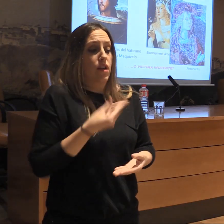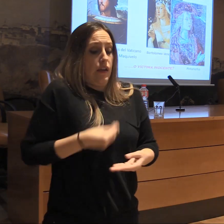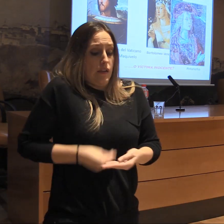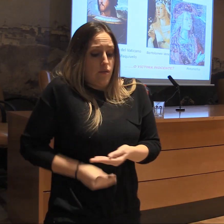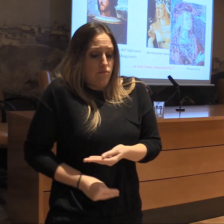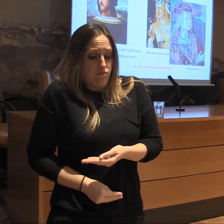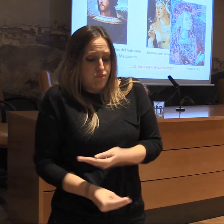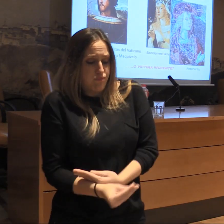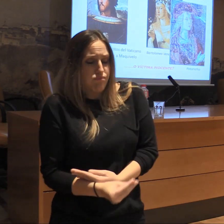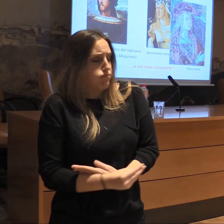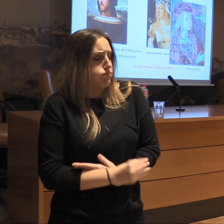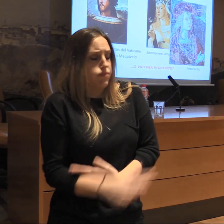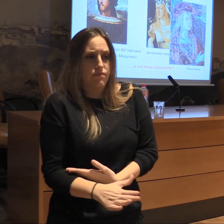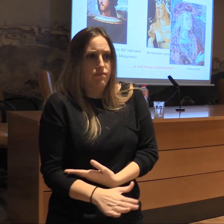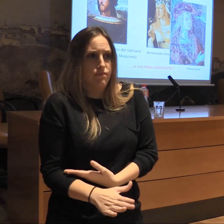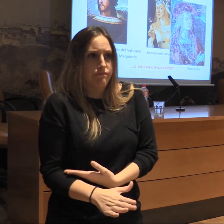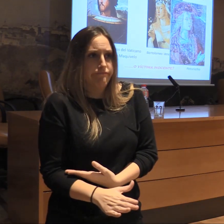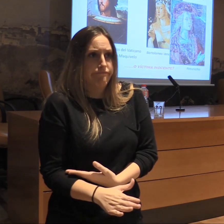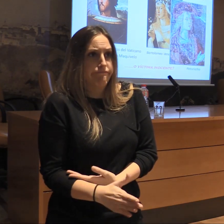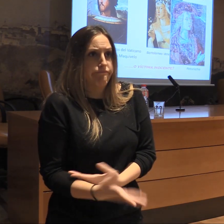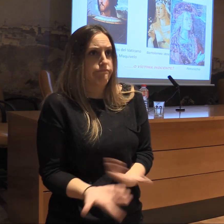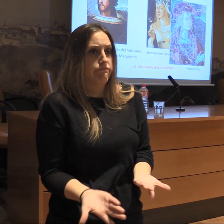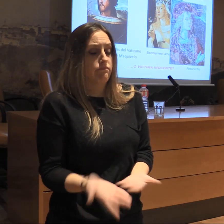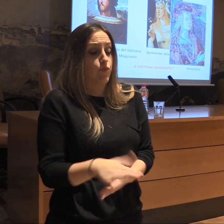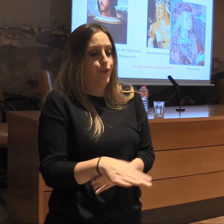con 39 años.